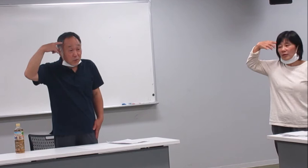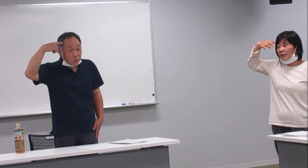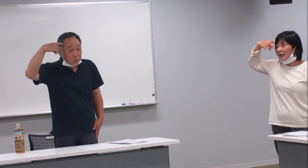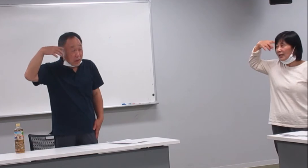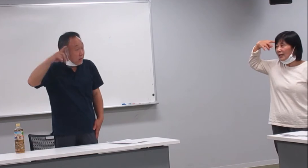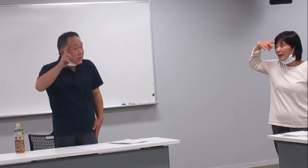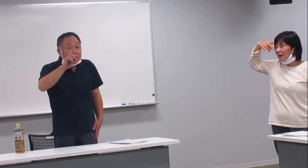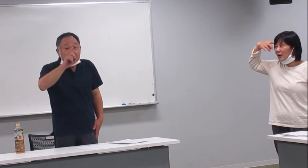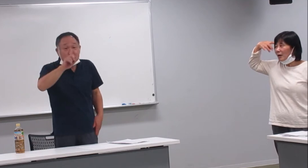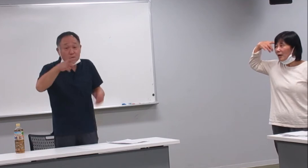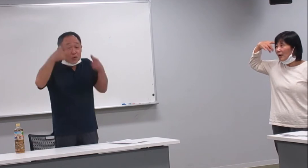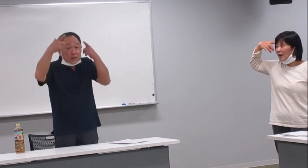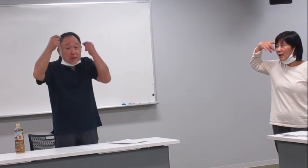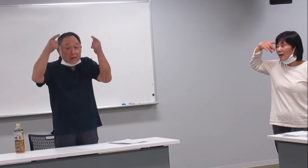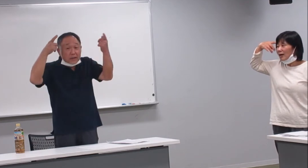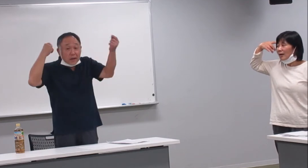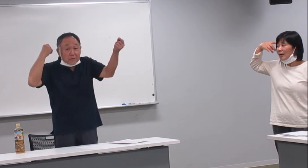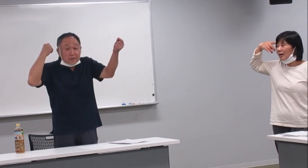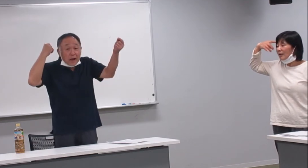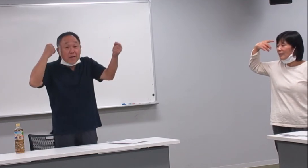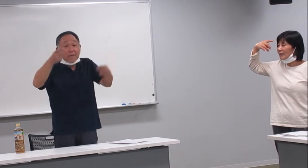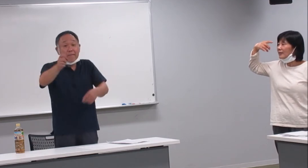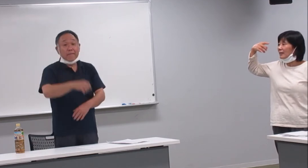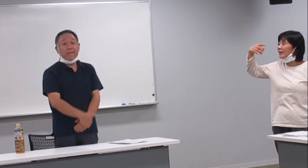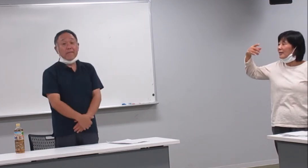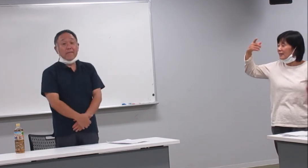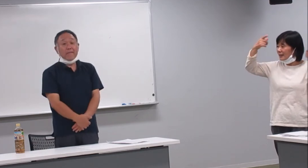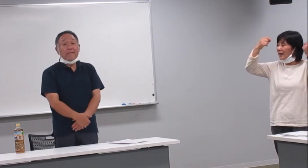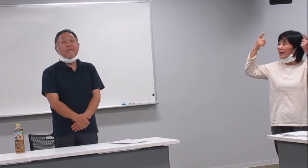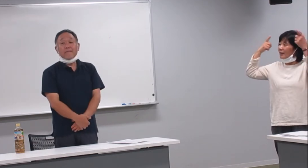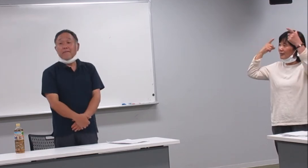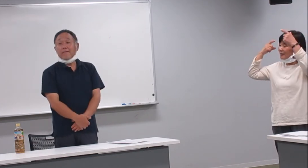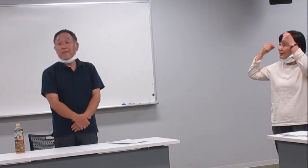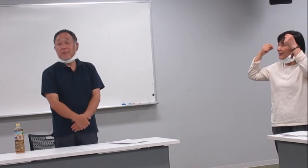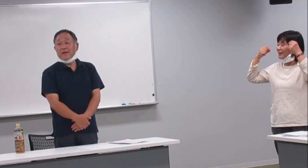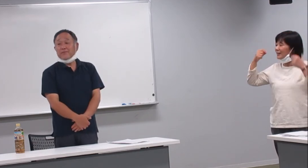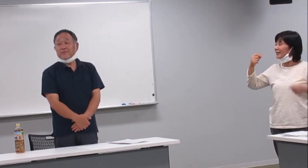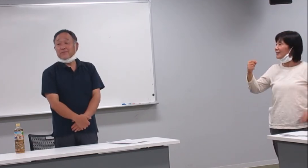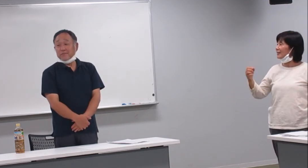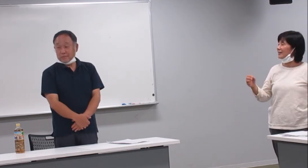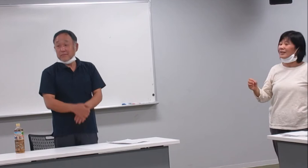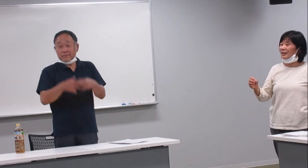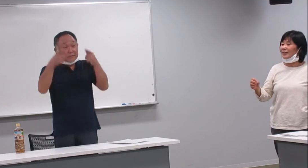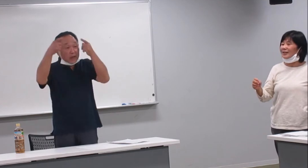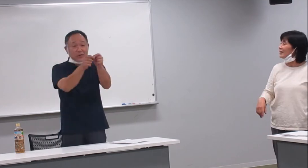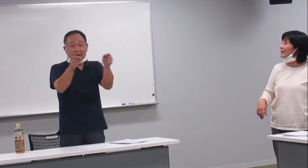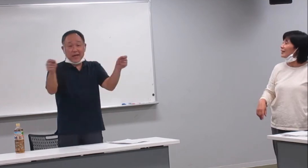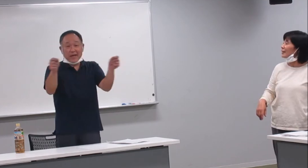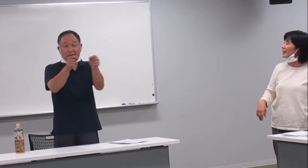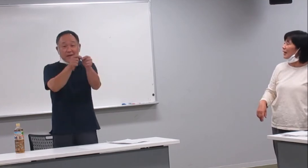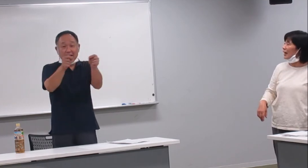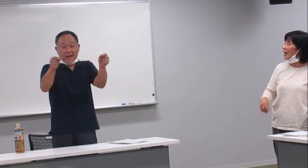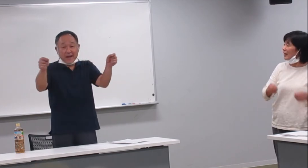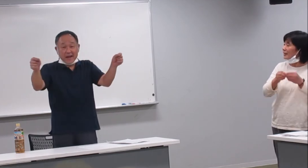子ゲーム。これも佐賀やった気がする。大学の帽子、佐賀。長